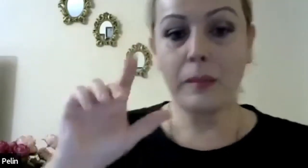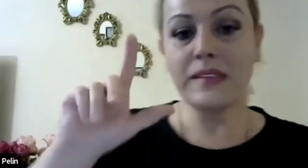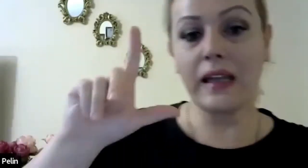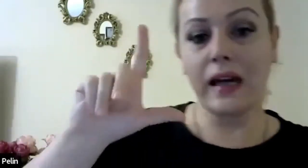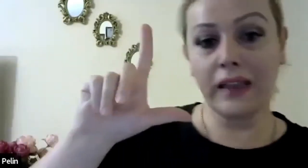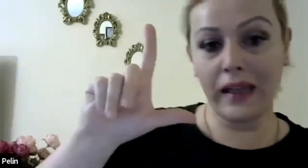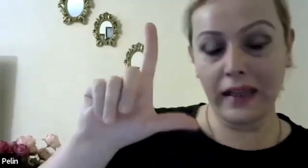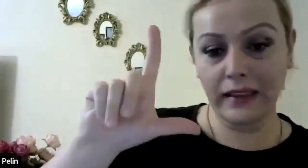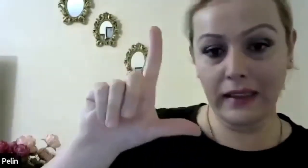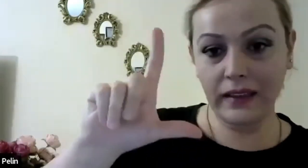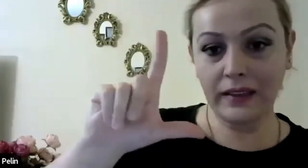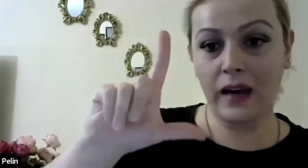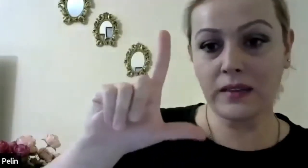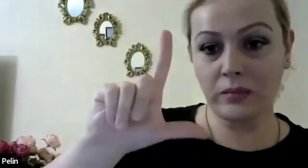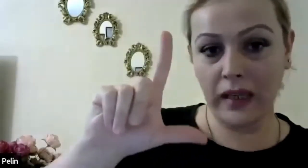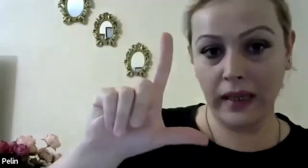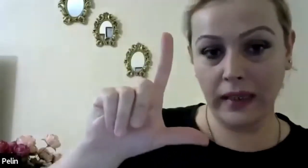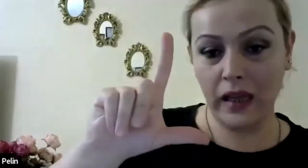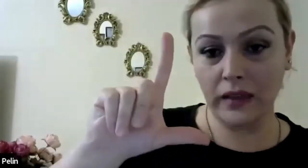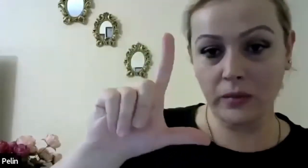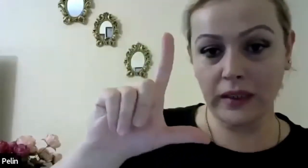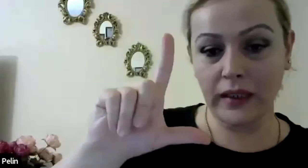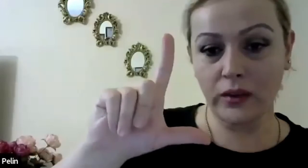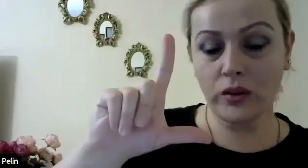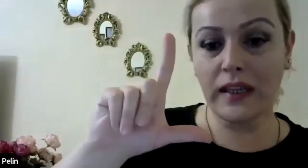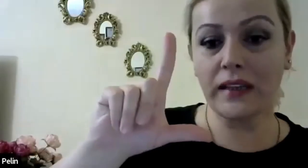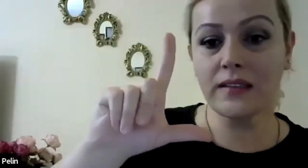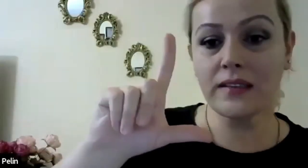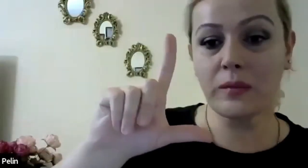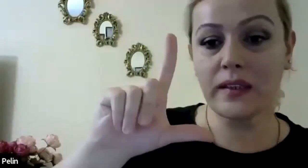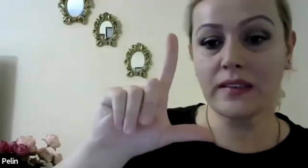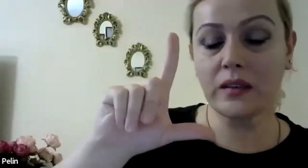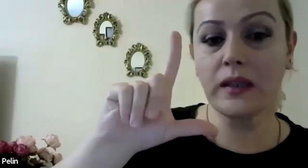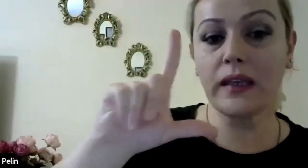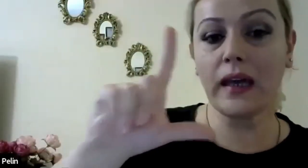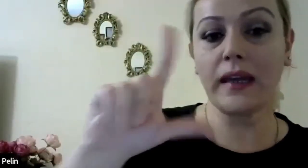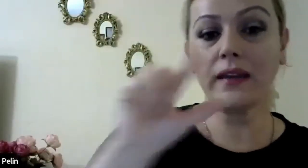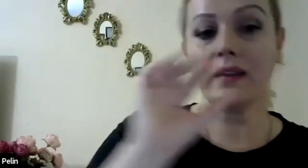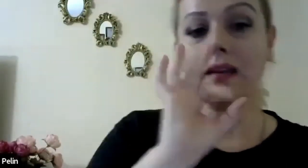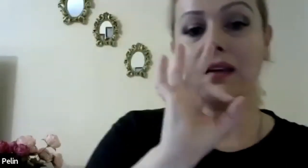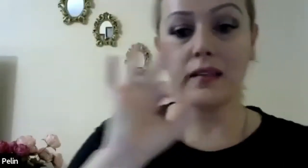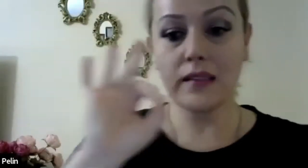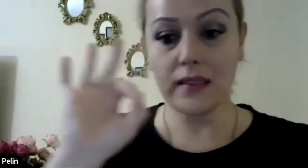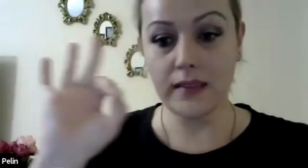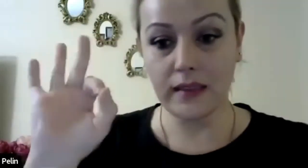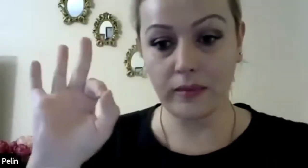Mesela gerekli, lazım gerekli anlamına geliyor. Gereksiz demek istediğimde gereksiz.